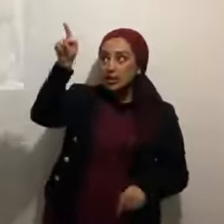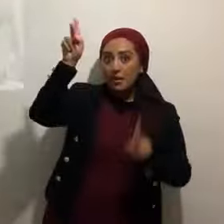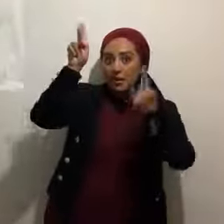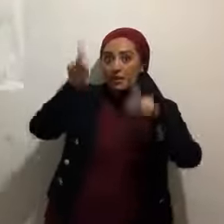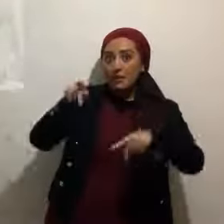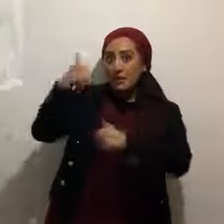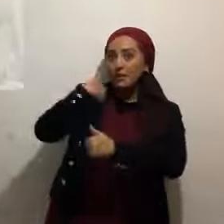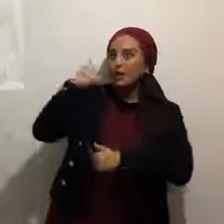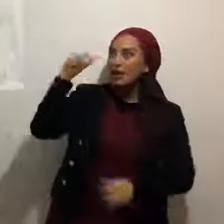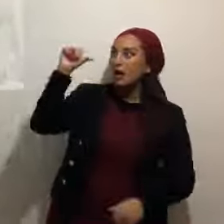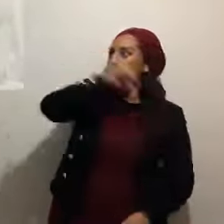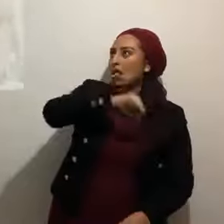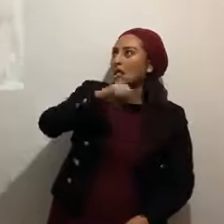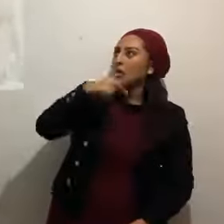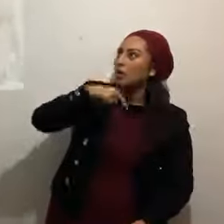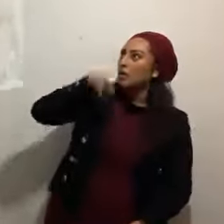soldado, del guardia, de la muralla china,